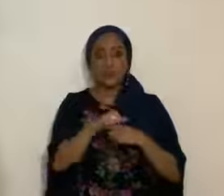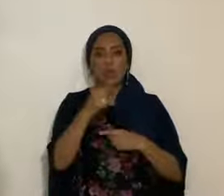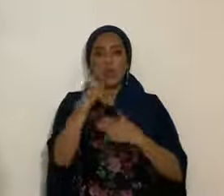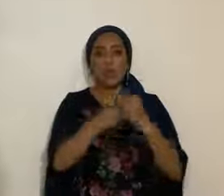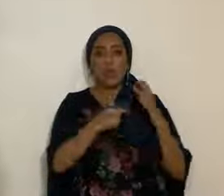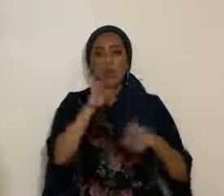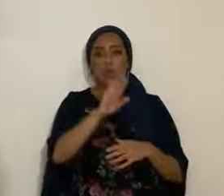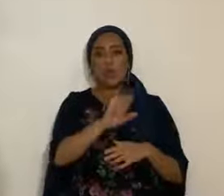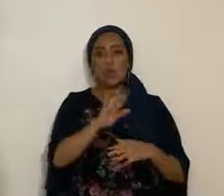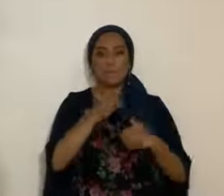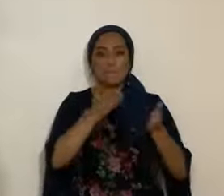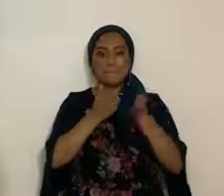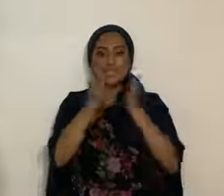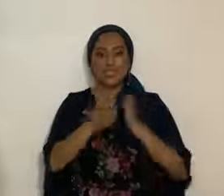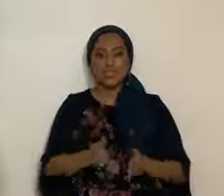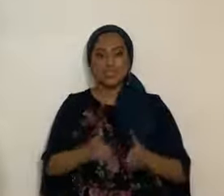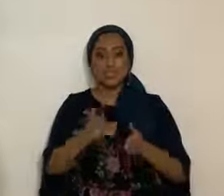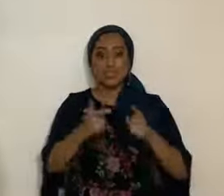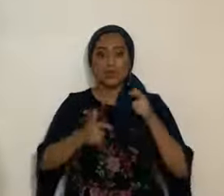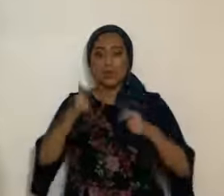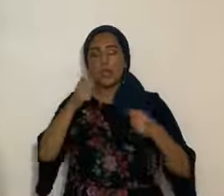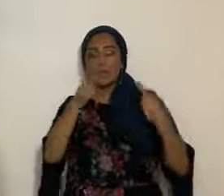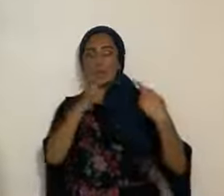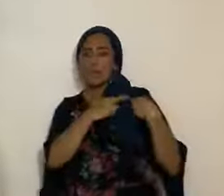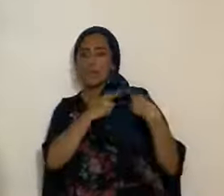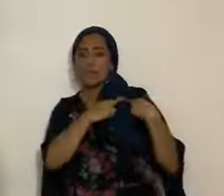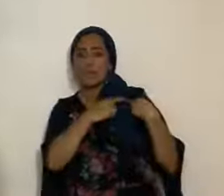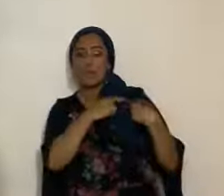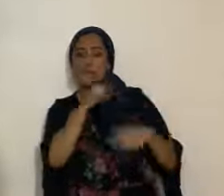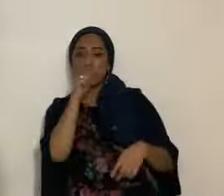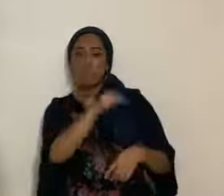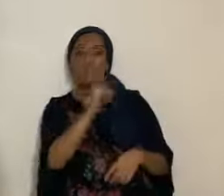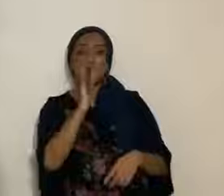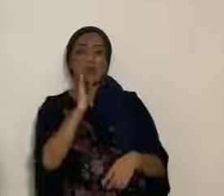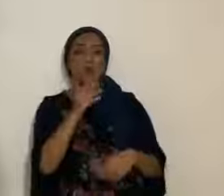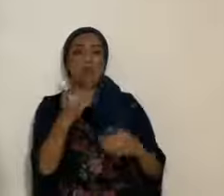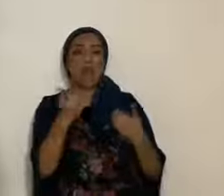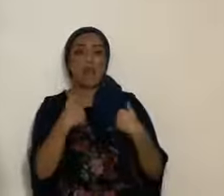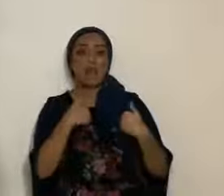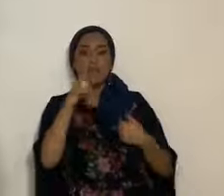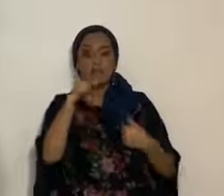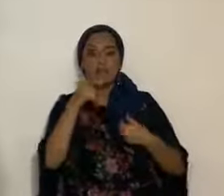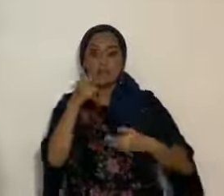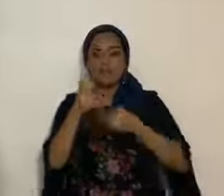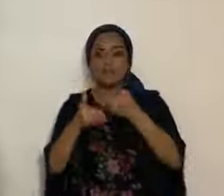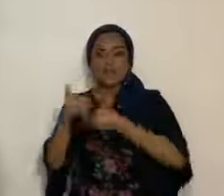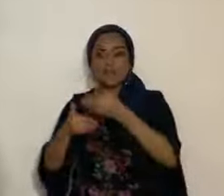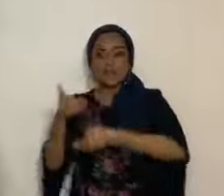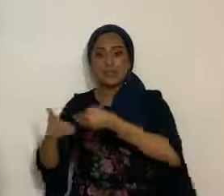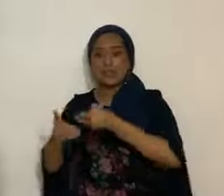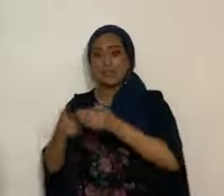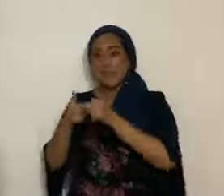su ministerio y la gran labor que tendría que desempeñar dirigiendo al pueblo de